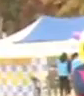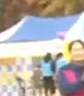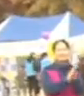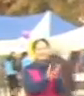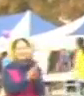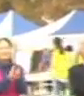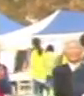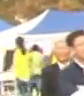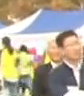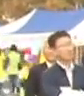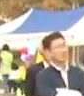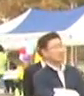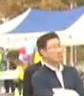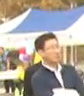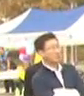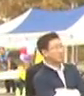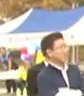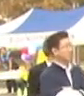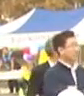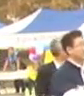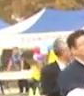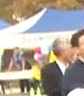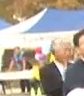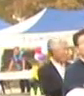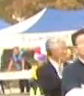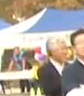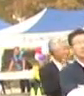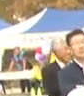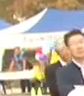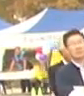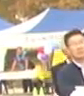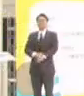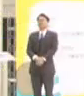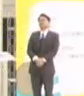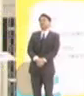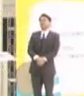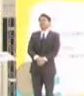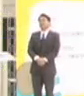경기도 장애인 복지 화성지부 박종일 지부장님, 네, 휠체어 타고 계십니다. 앞쪽에